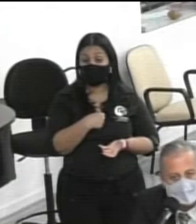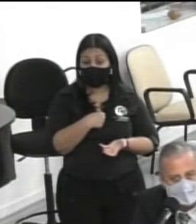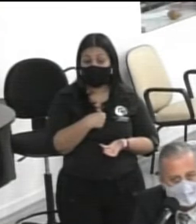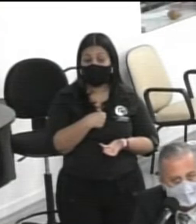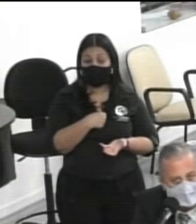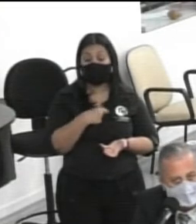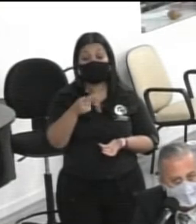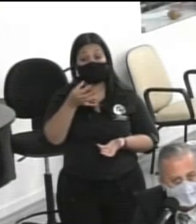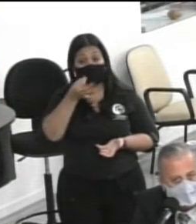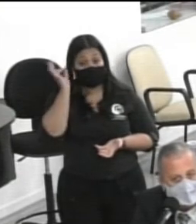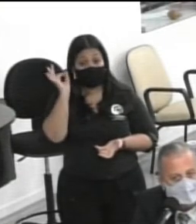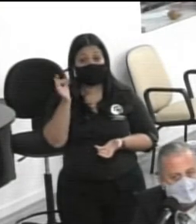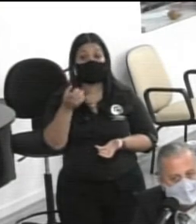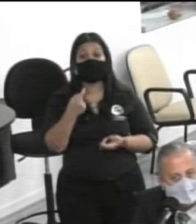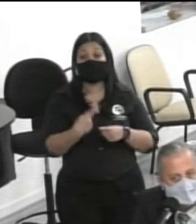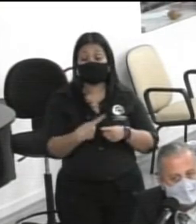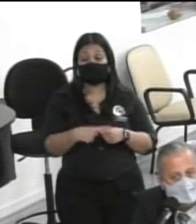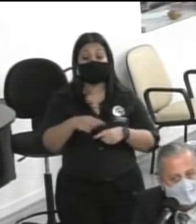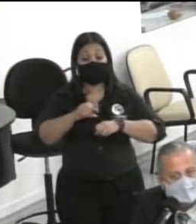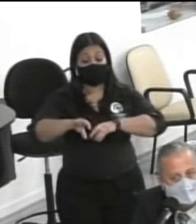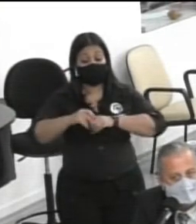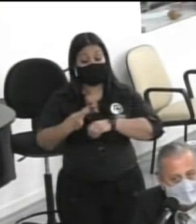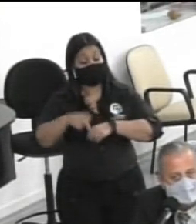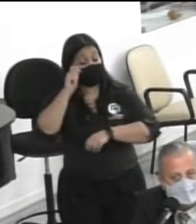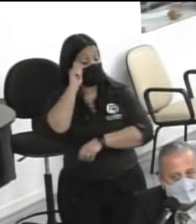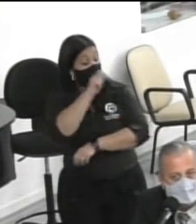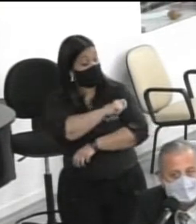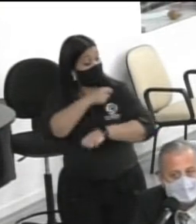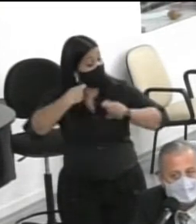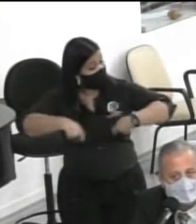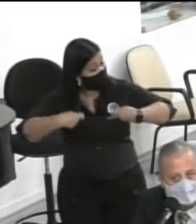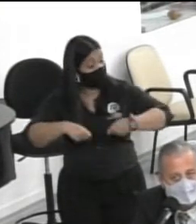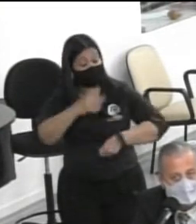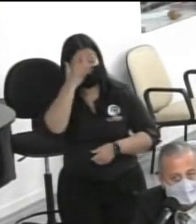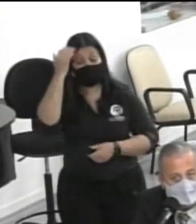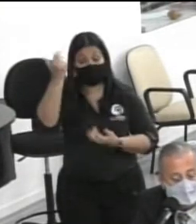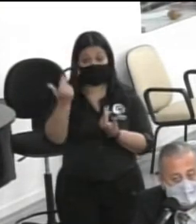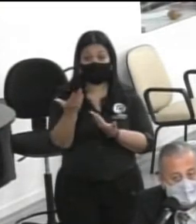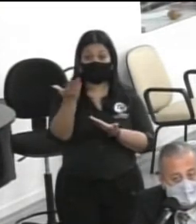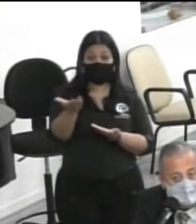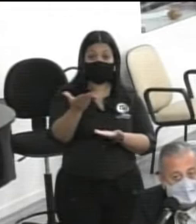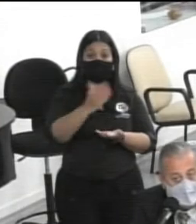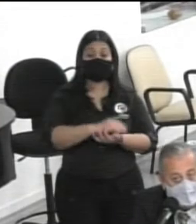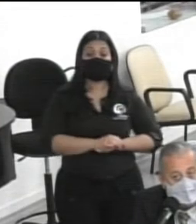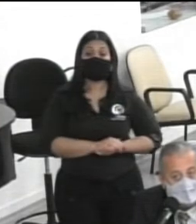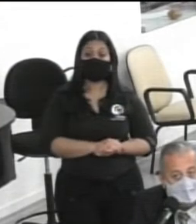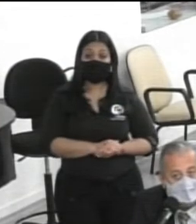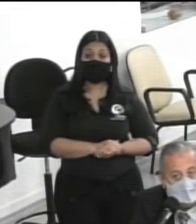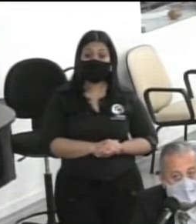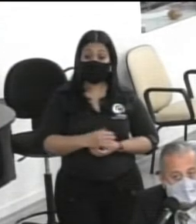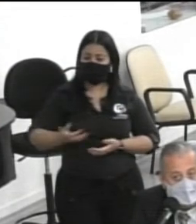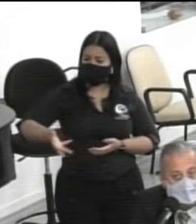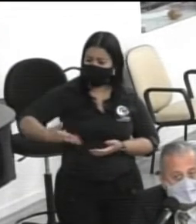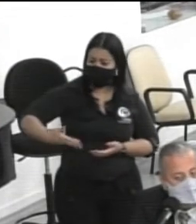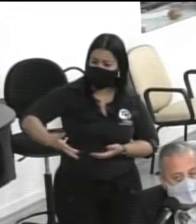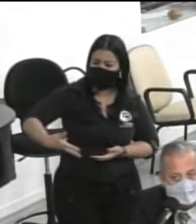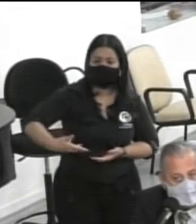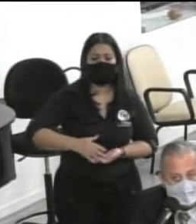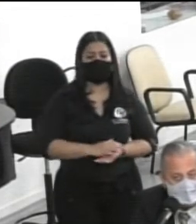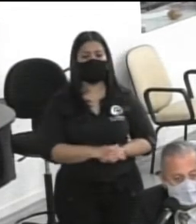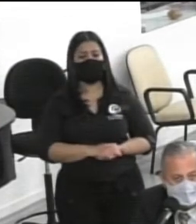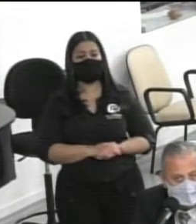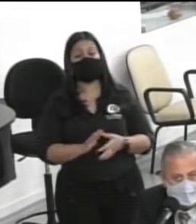sorte, porque a educação de Rio Preto precisa de uma pessoa como você, dinâmica, certo? Que não